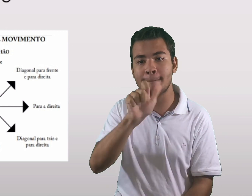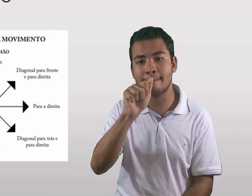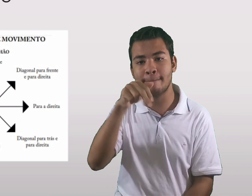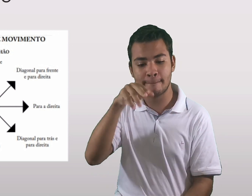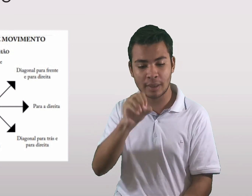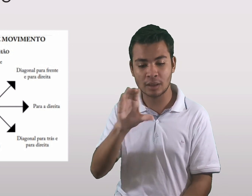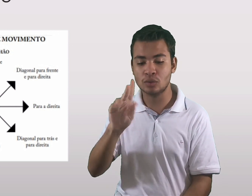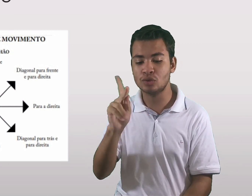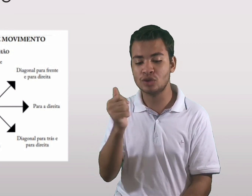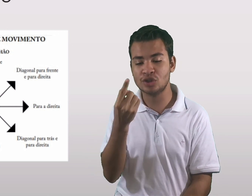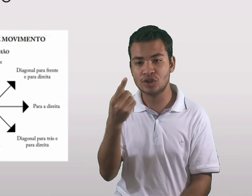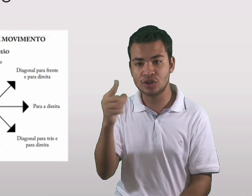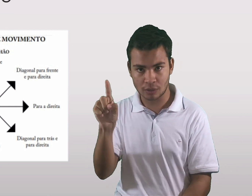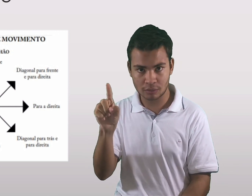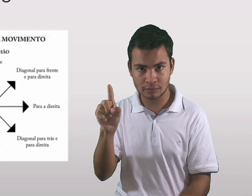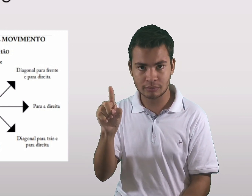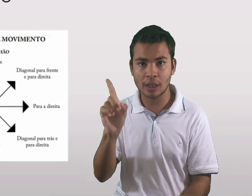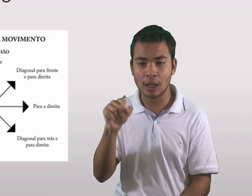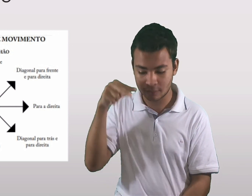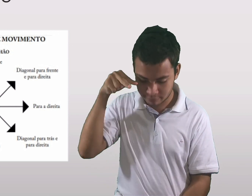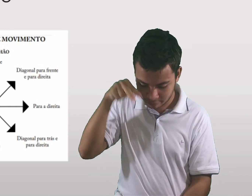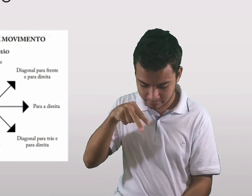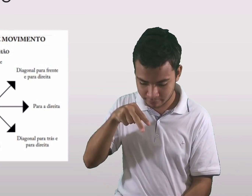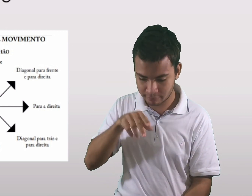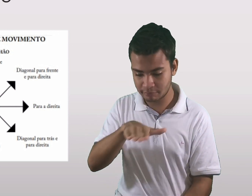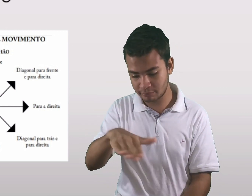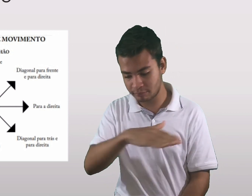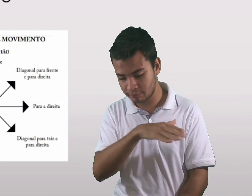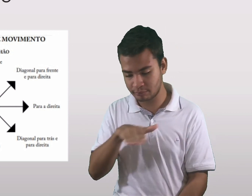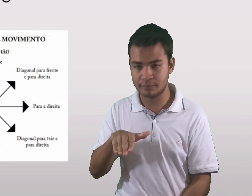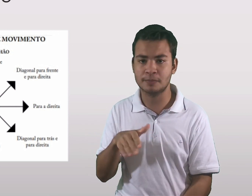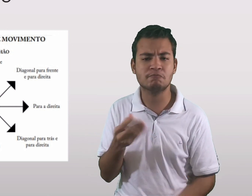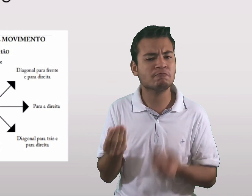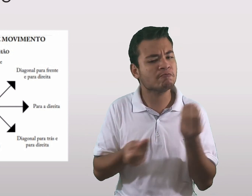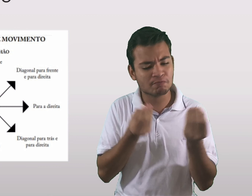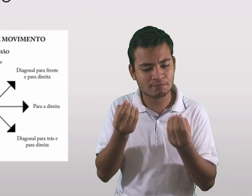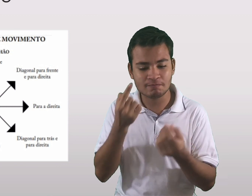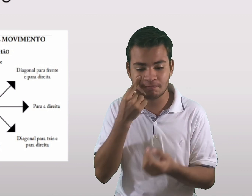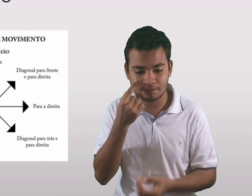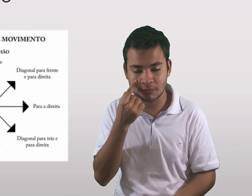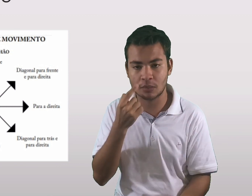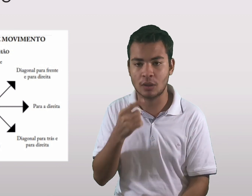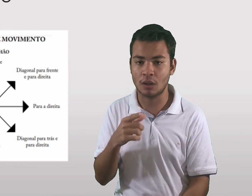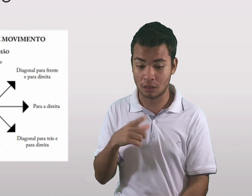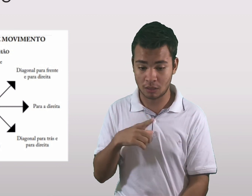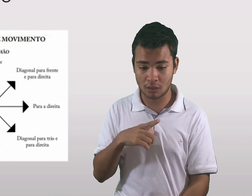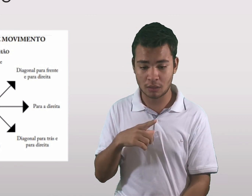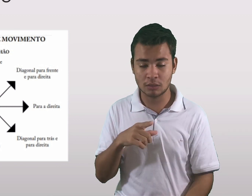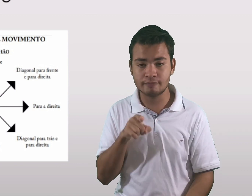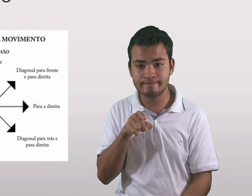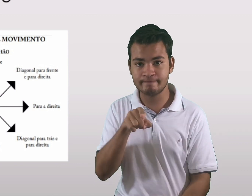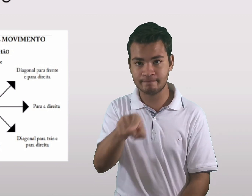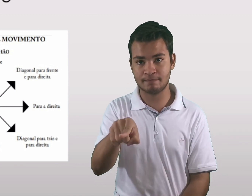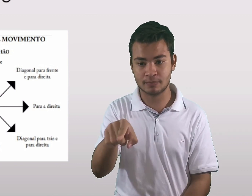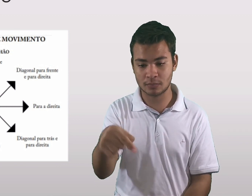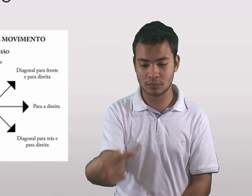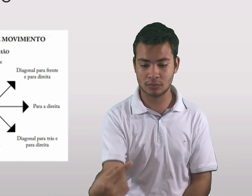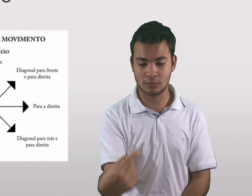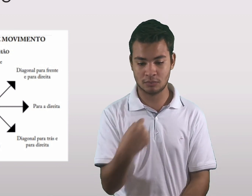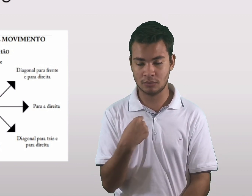no plano chão. Então, é quando eu estou vendo de cima. Então, nós temos